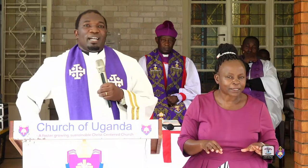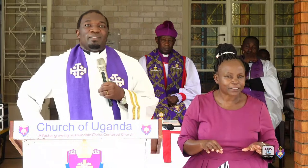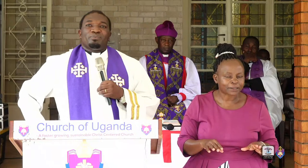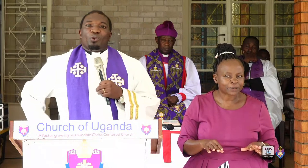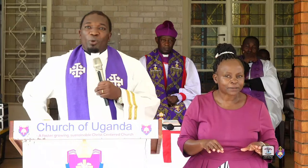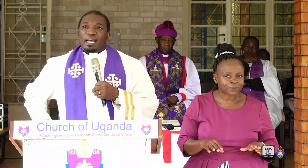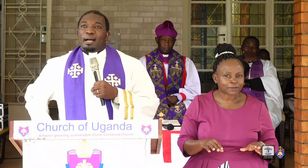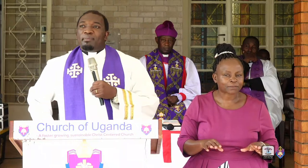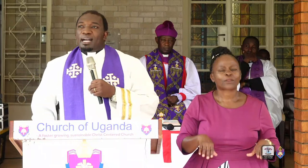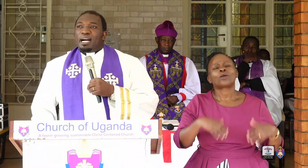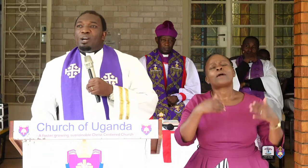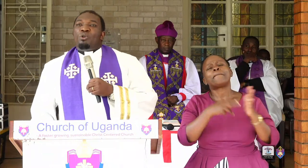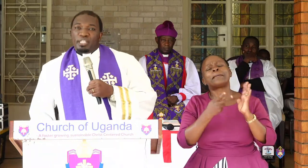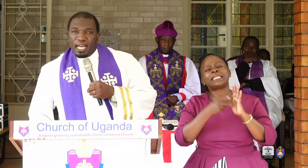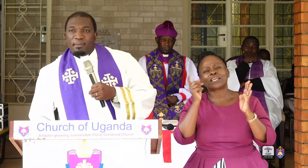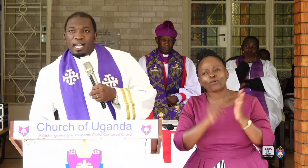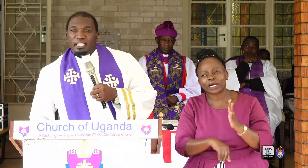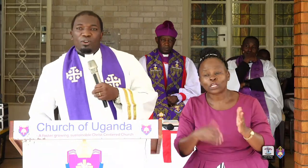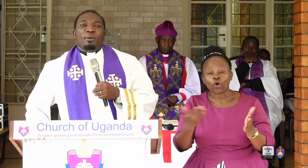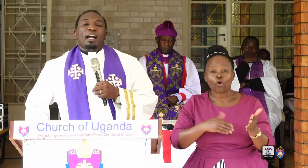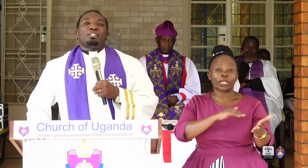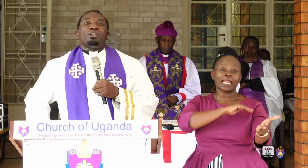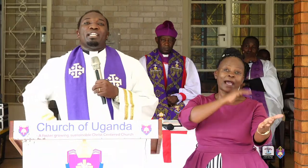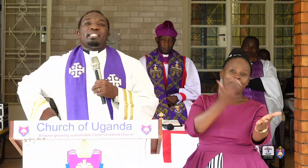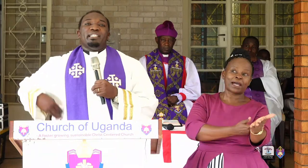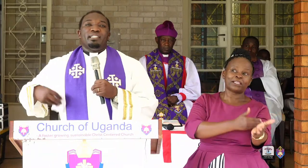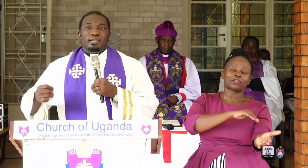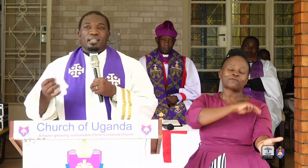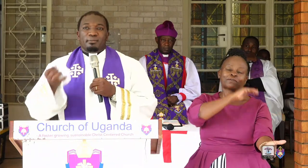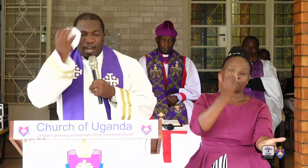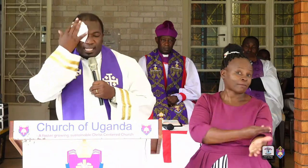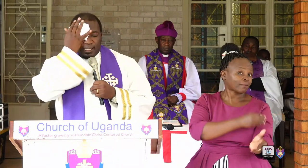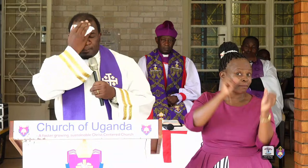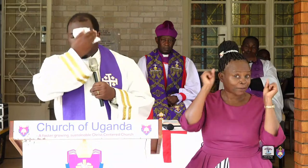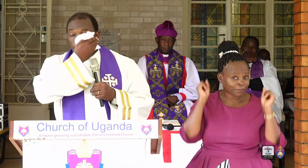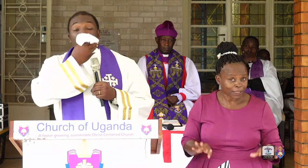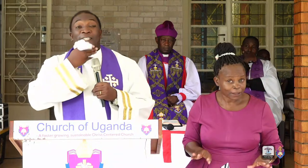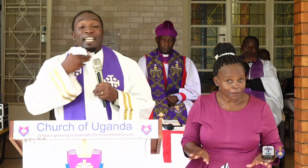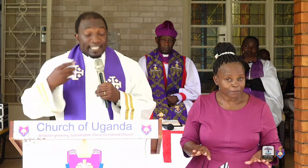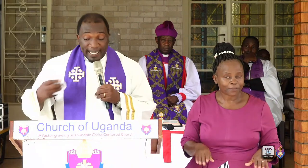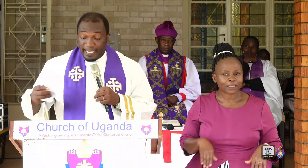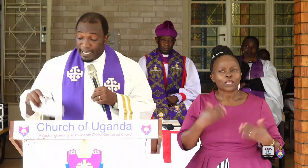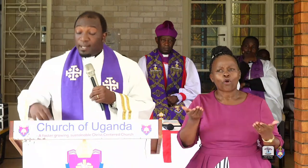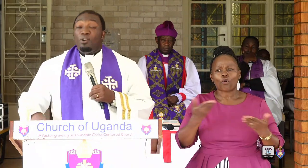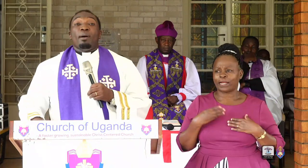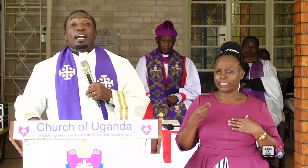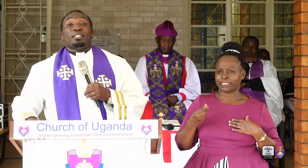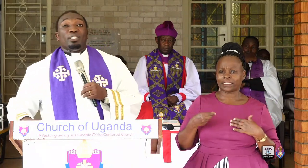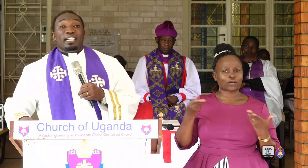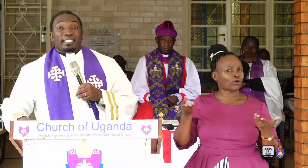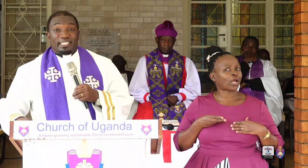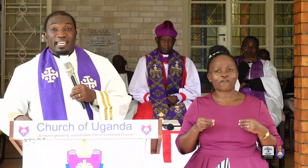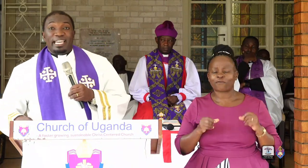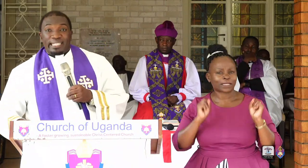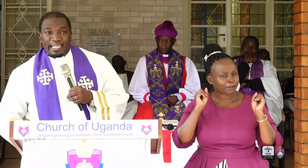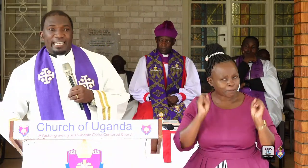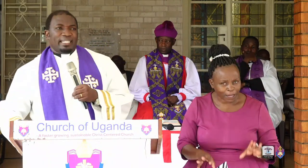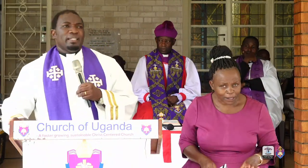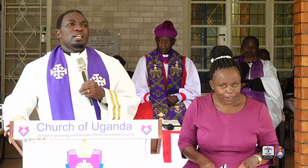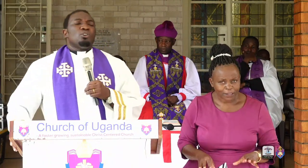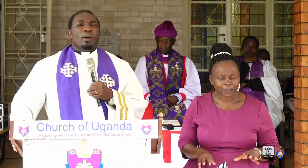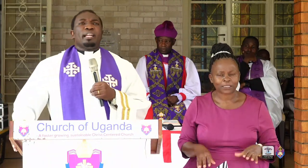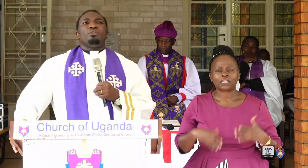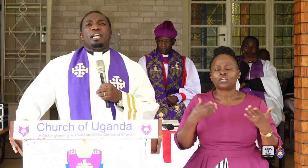toyagala, kwegamba nga olina amaanyi obanga tolina ki maanyi, ng'olina ssente obanga tolina ki